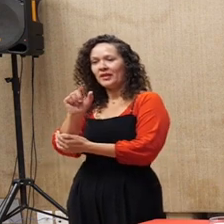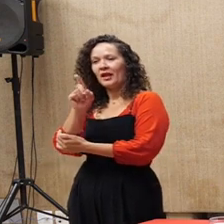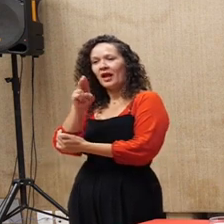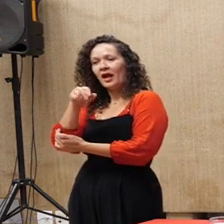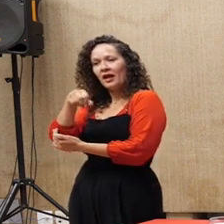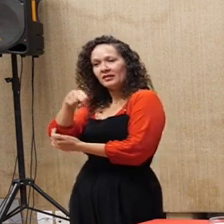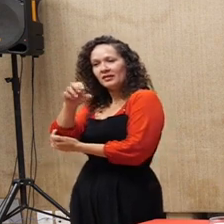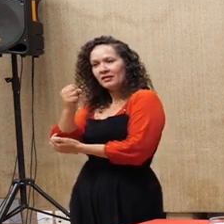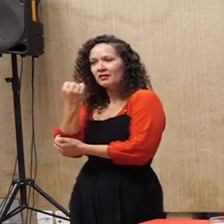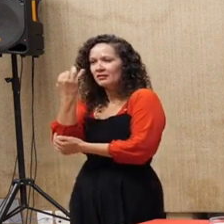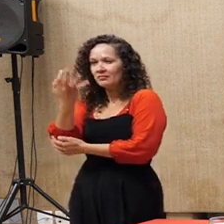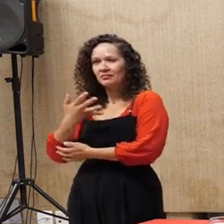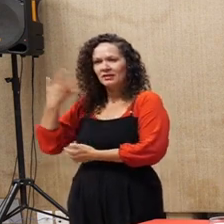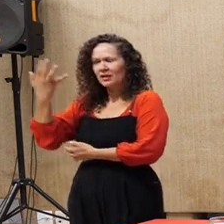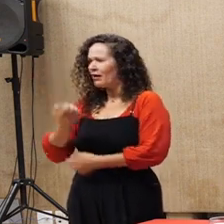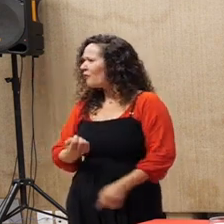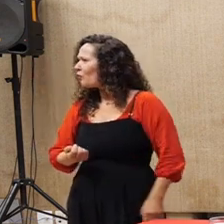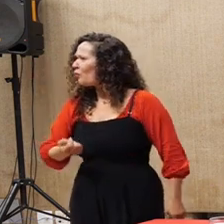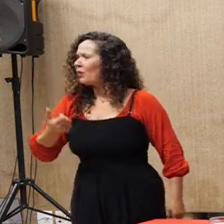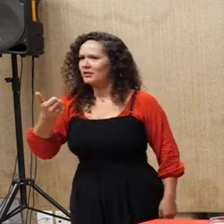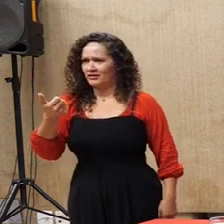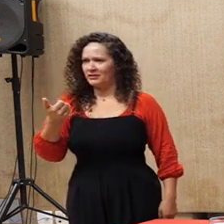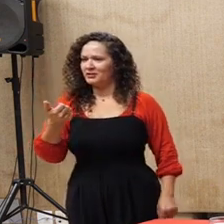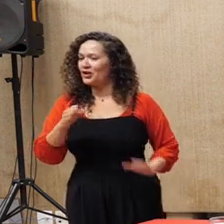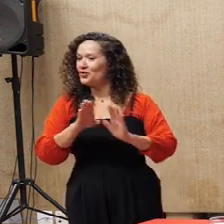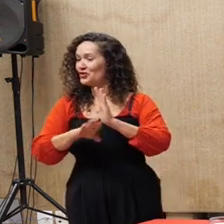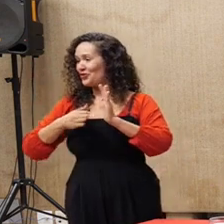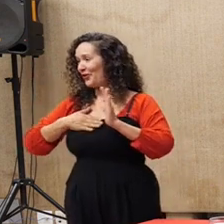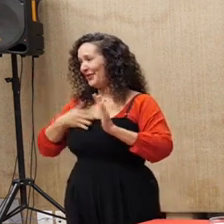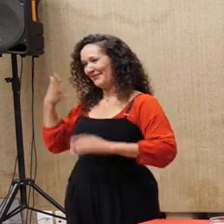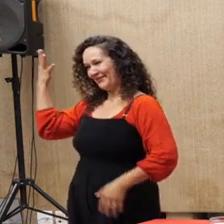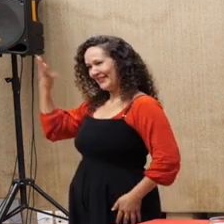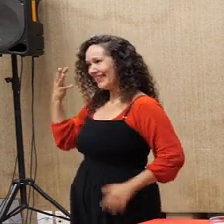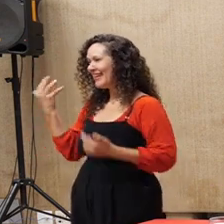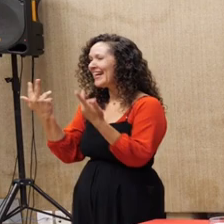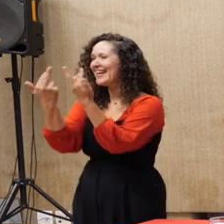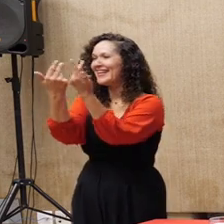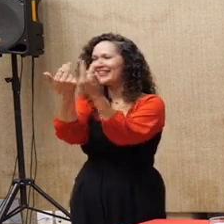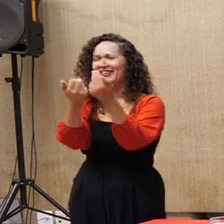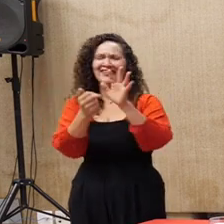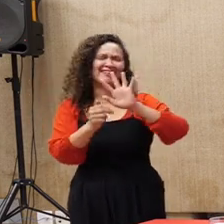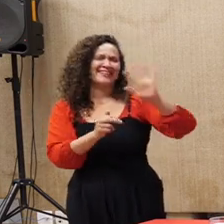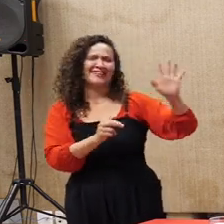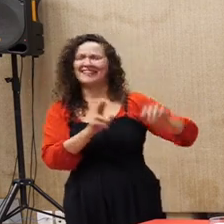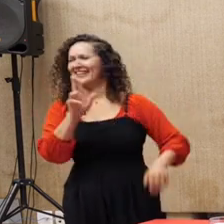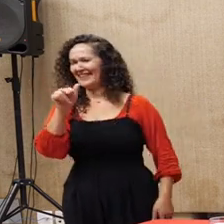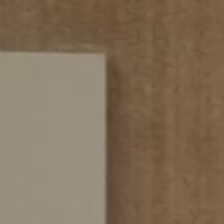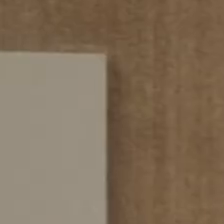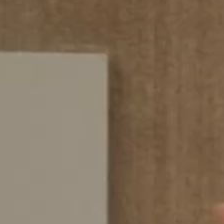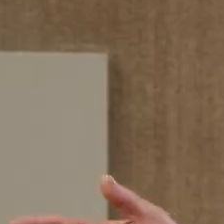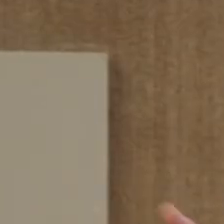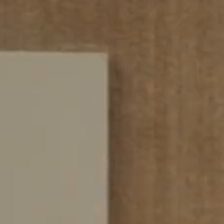Adriana falava, que ela quase roubou aqui o que eu ia falar aqui, porque